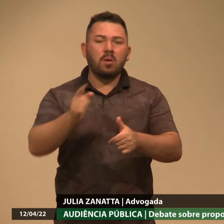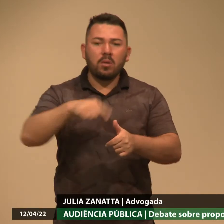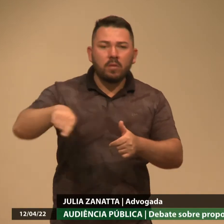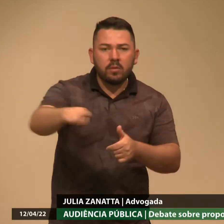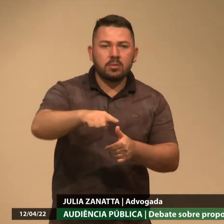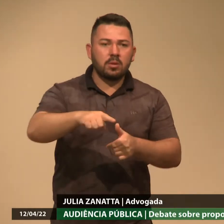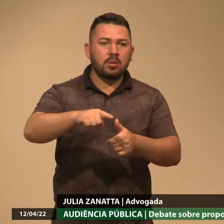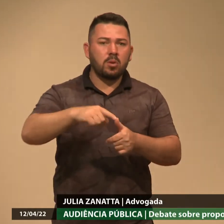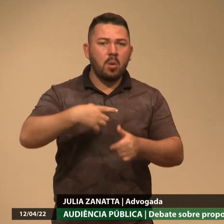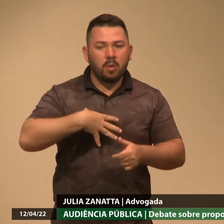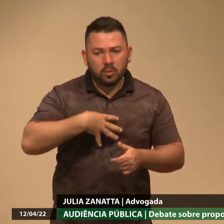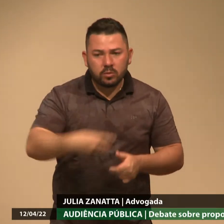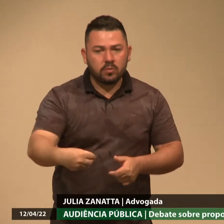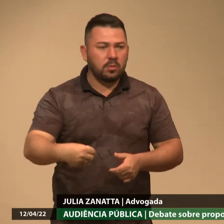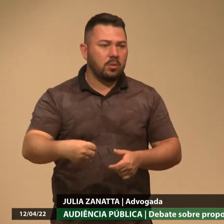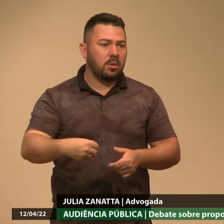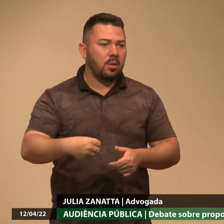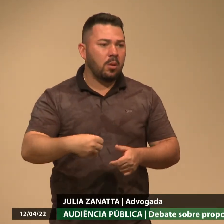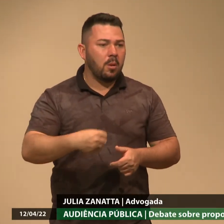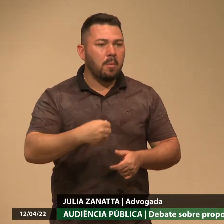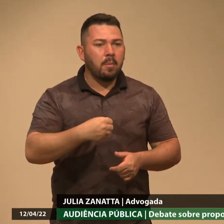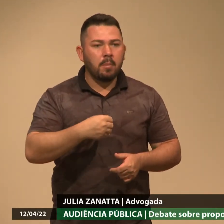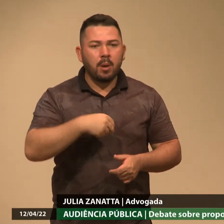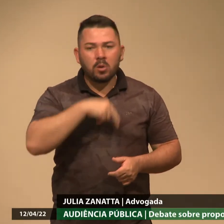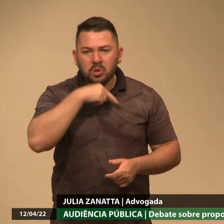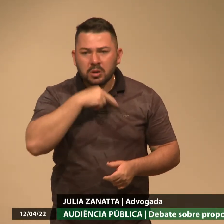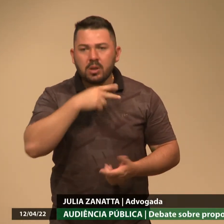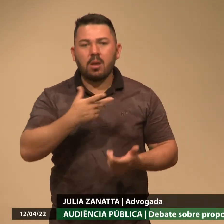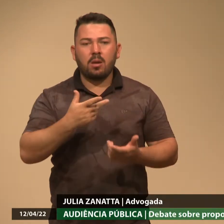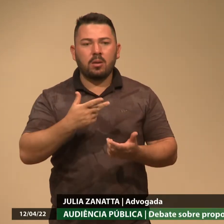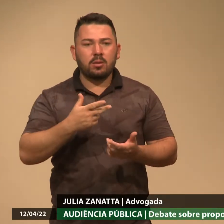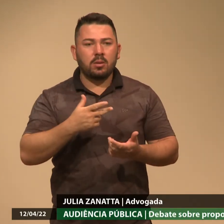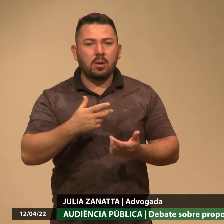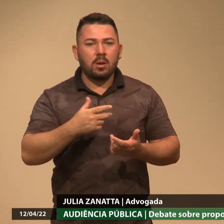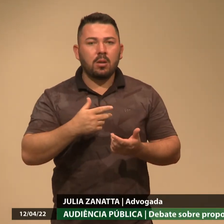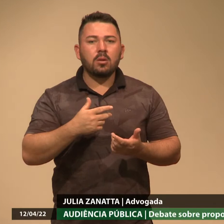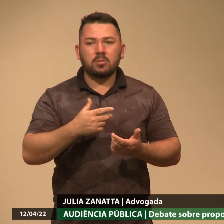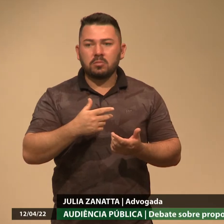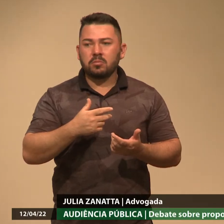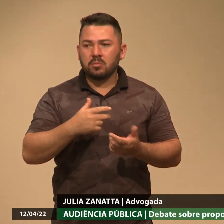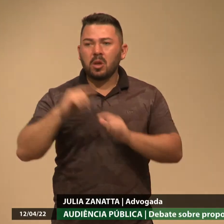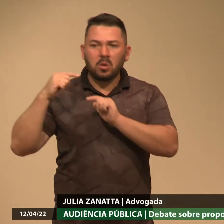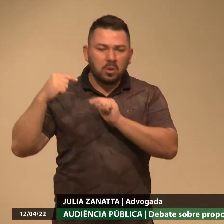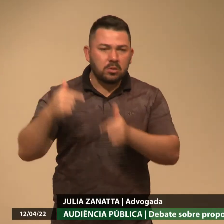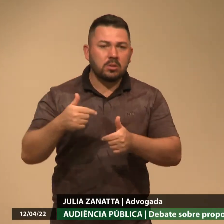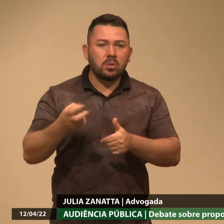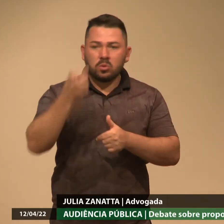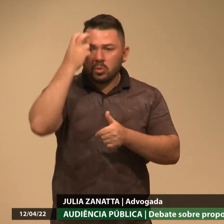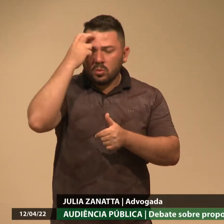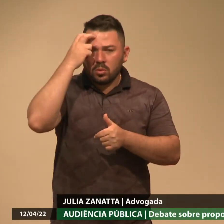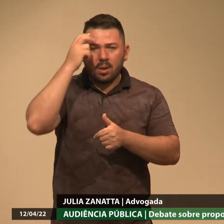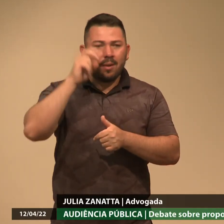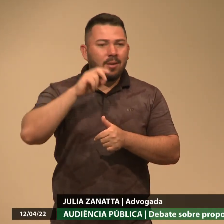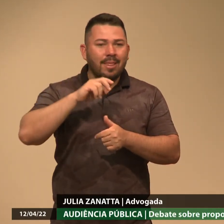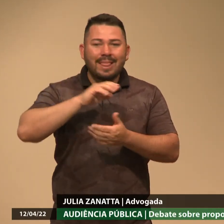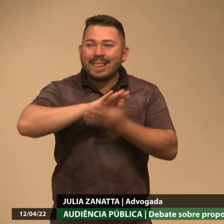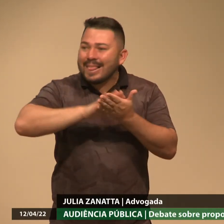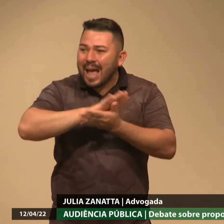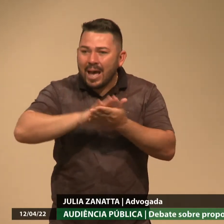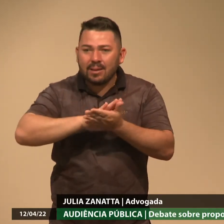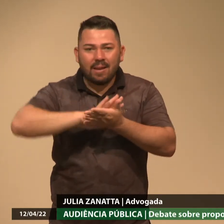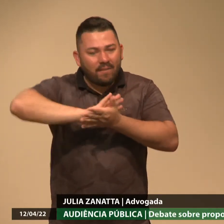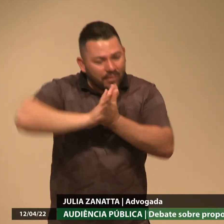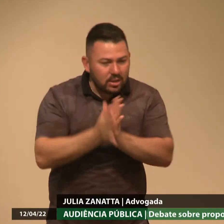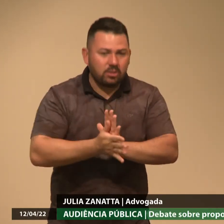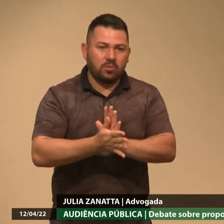vocês para os filhos para os netos e as nossas raízes e a nossa cultura ninguém vai